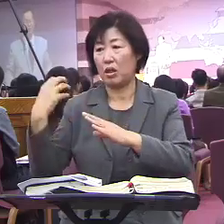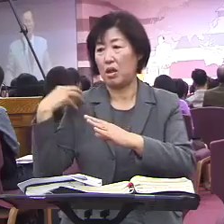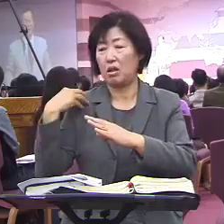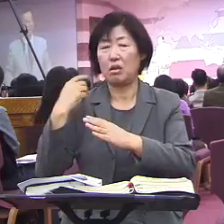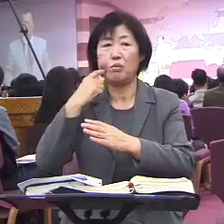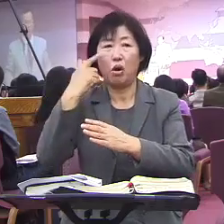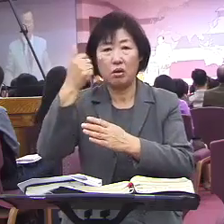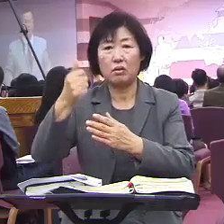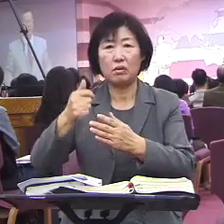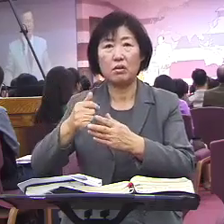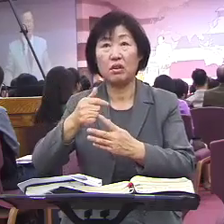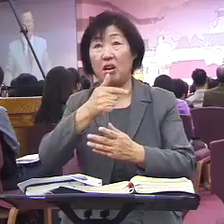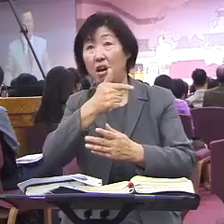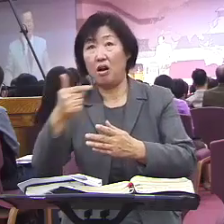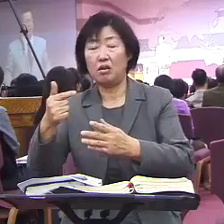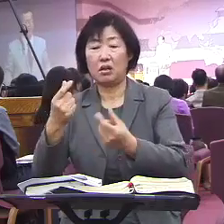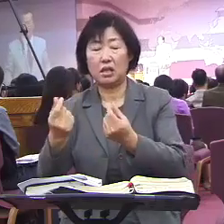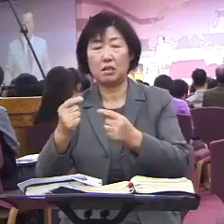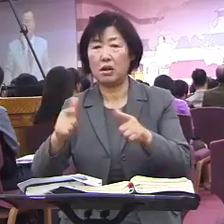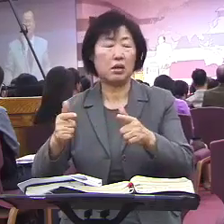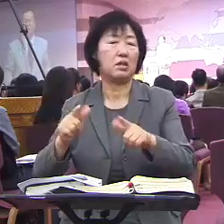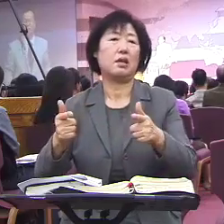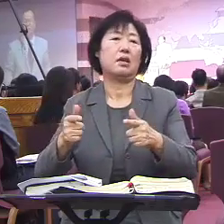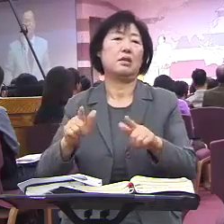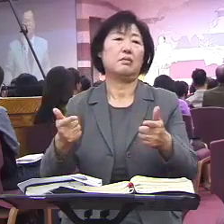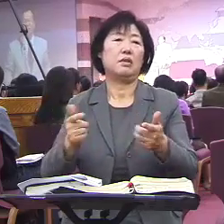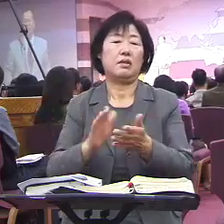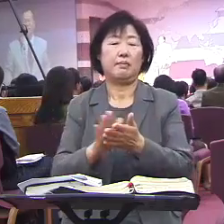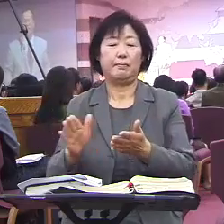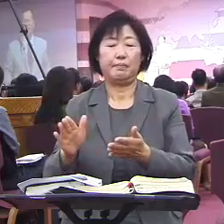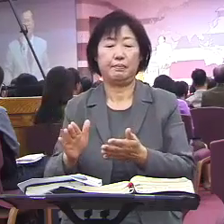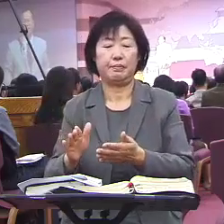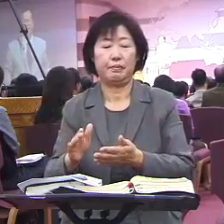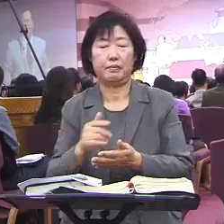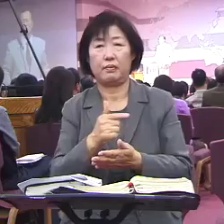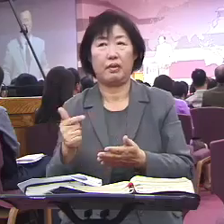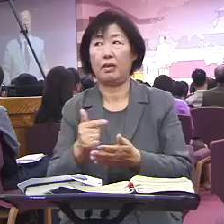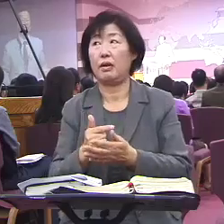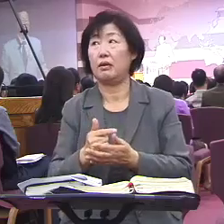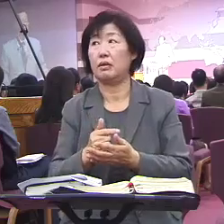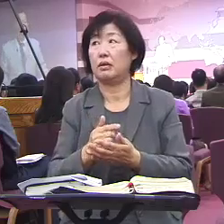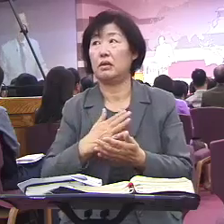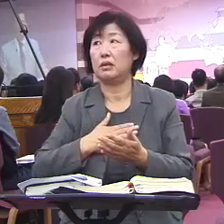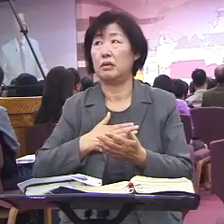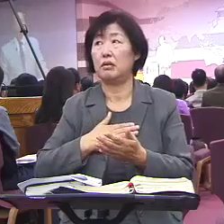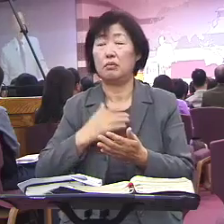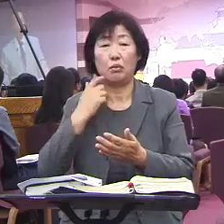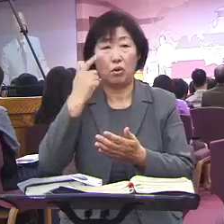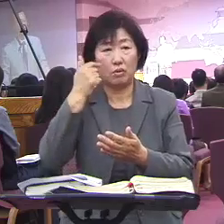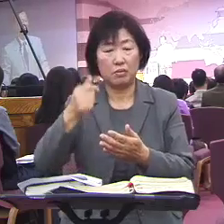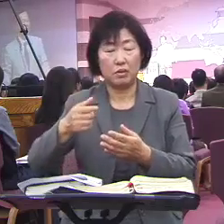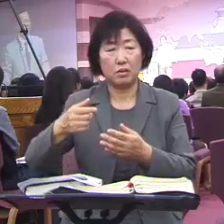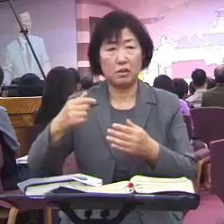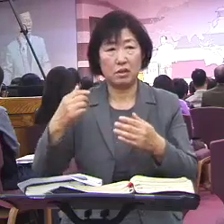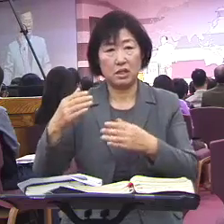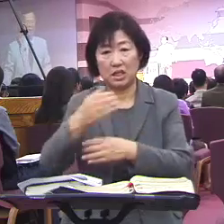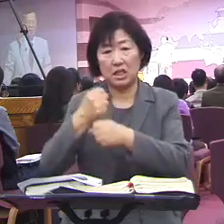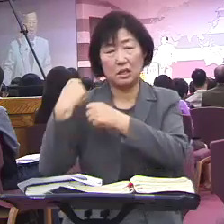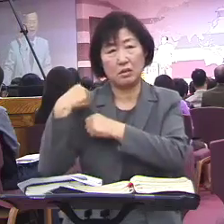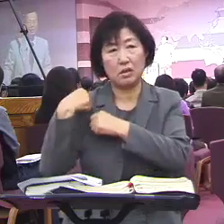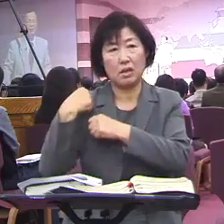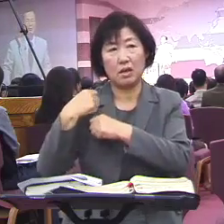것 같지만 안 그렇습니다. 굉장히 부족해요. 저의 짐을 매일 같이 져주는